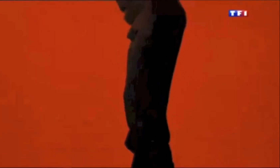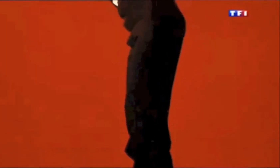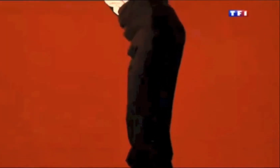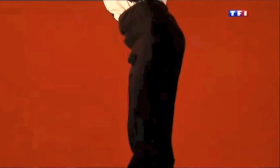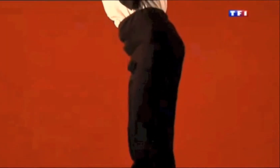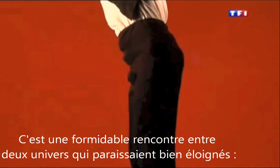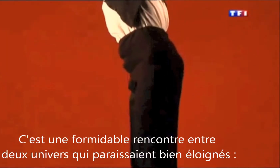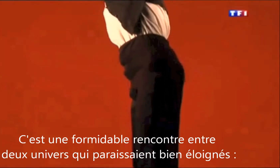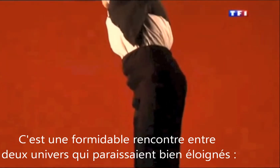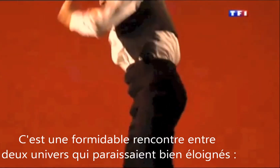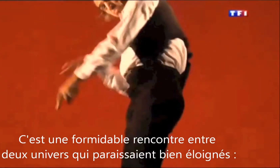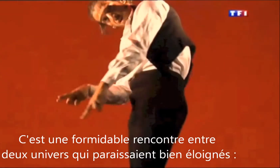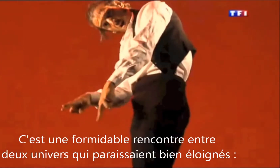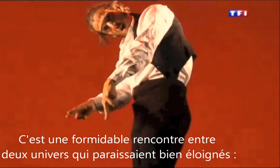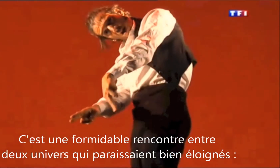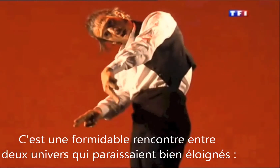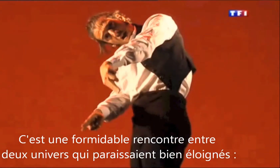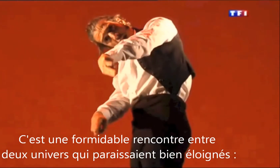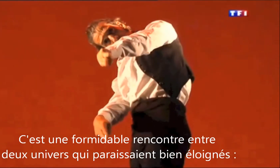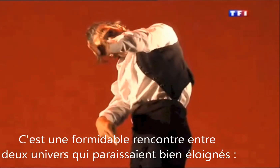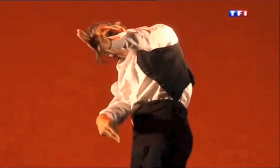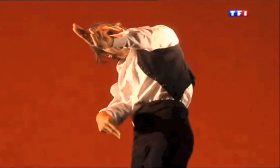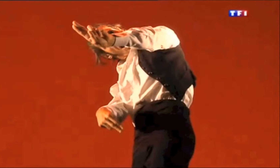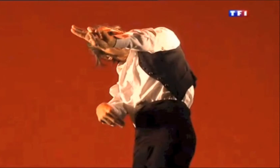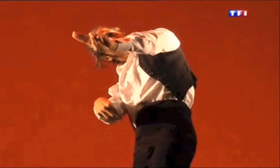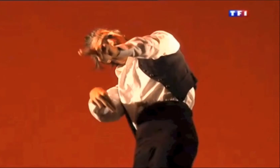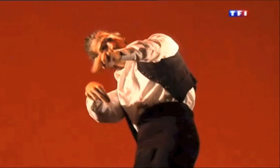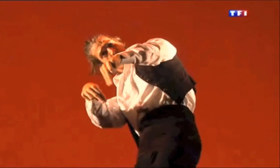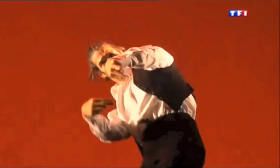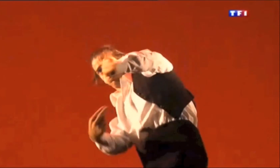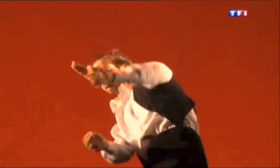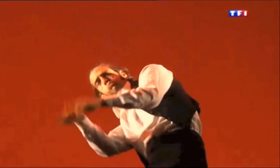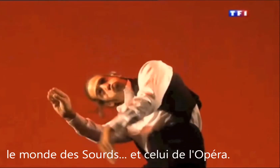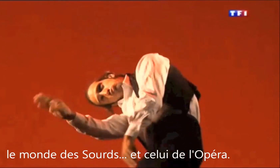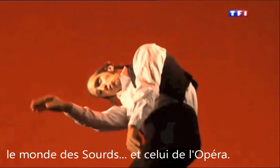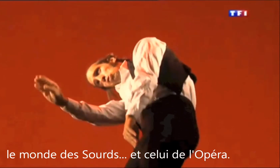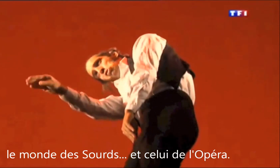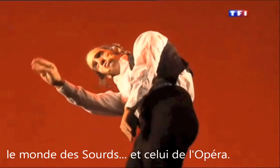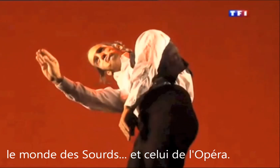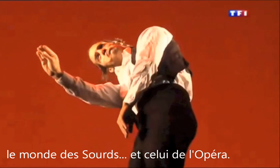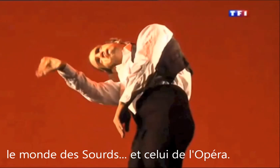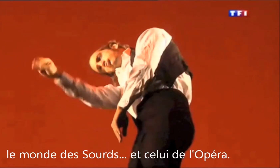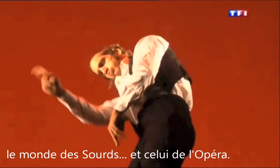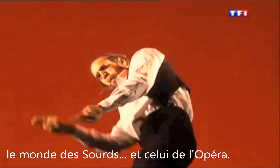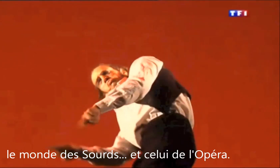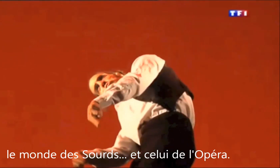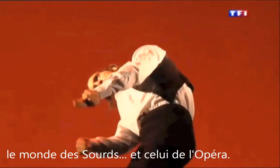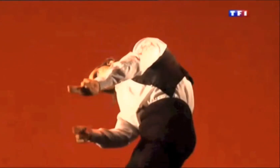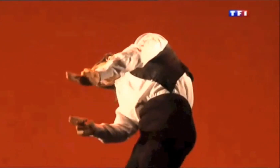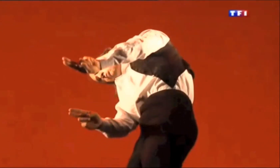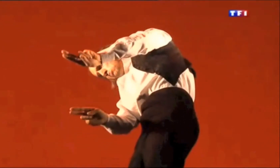C'est une formidable rencontre entre deux univers qui paraissaient bien éloignés, le monde des sourds et celui de